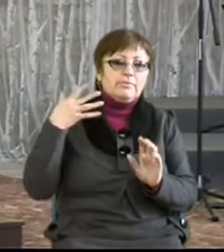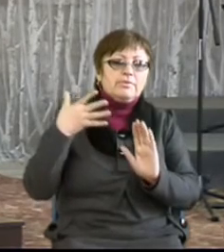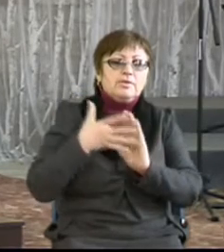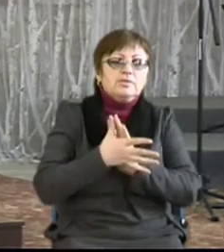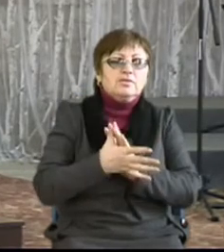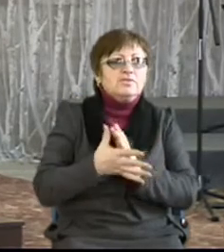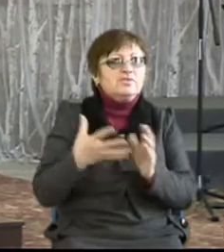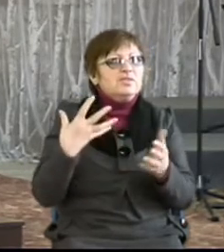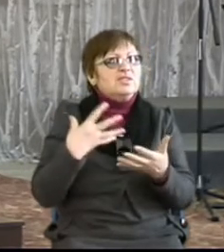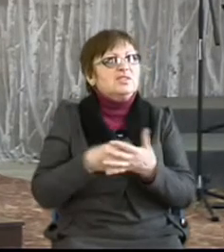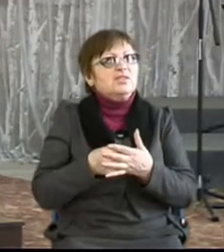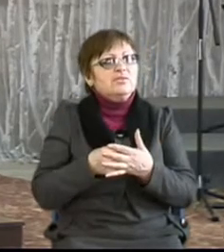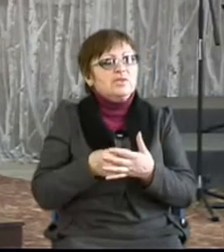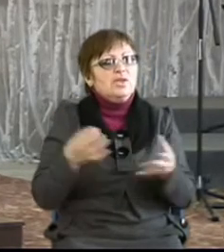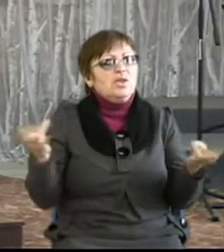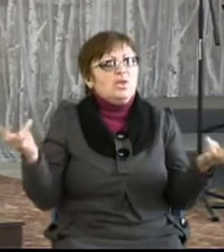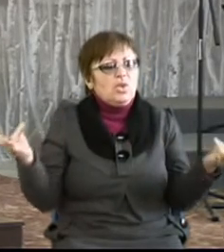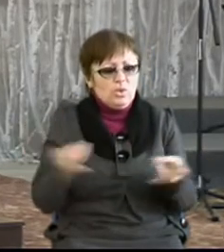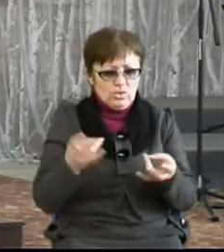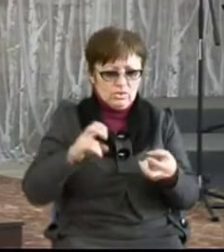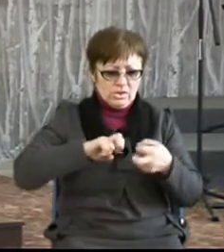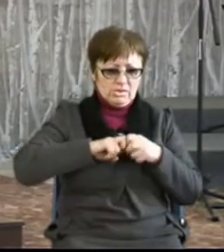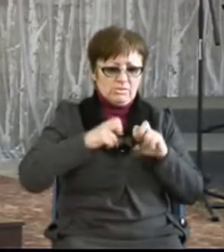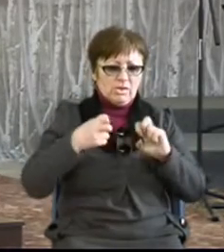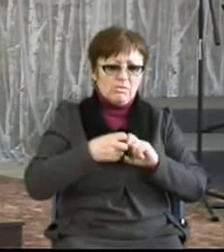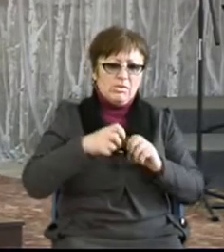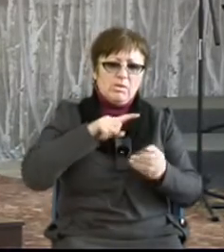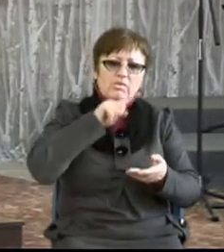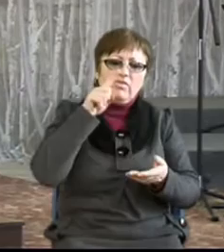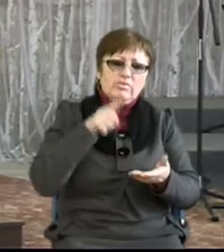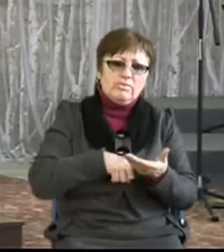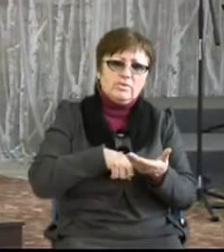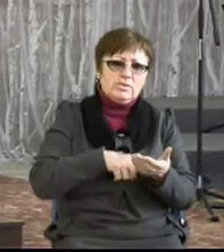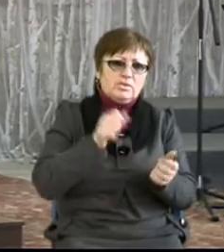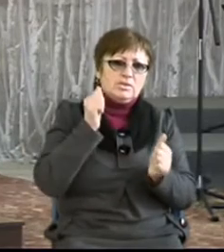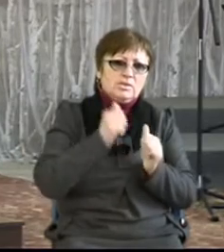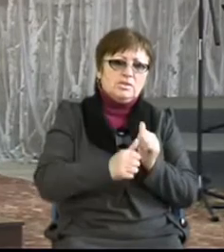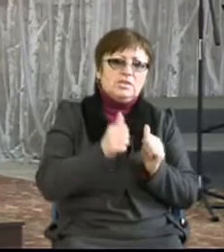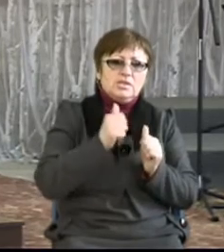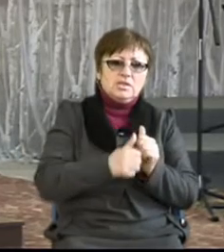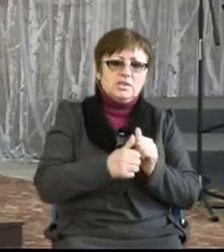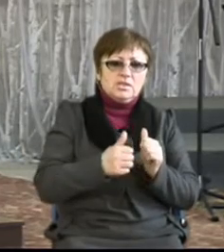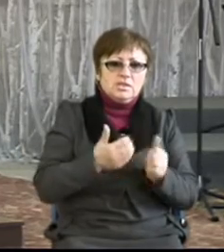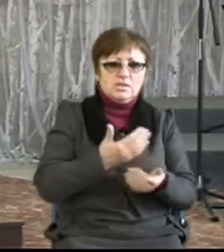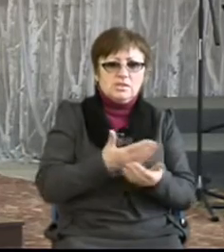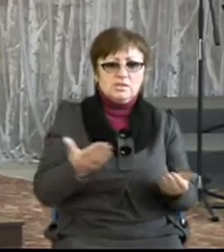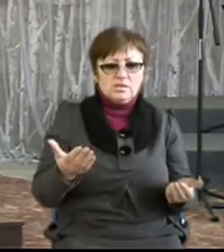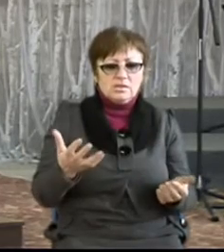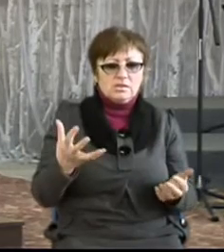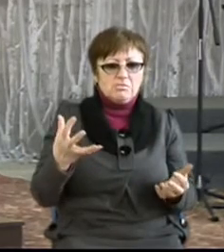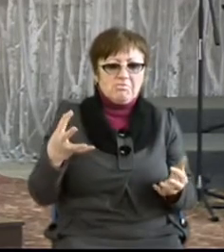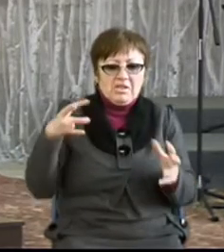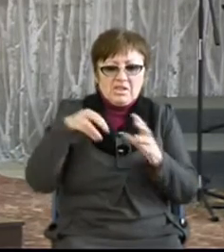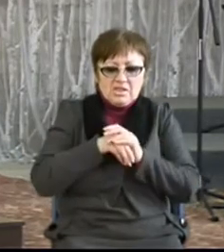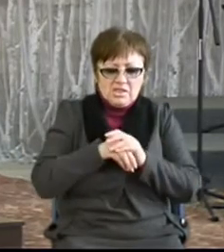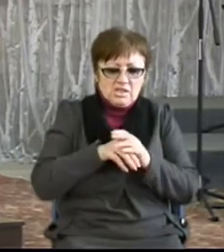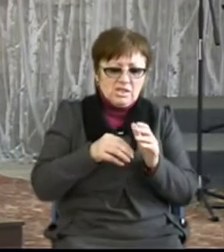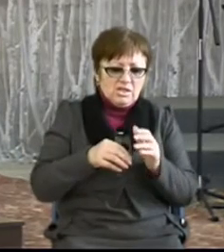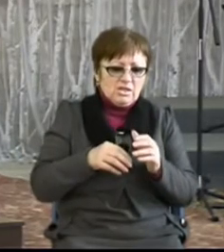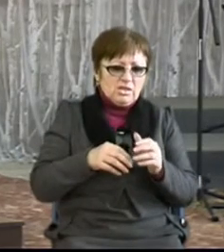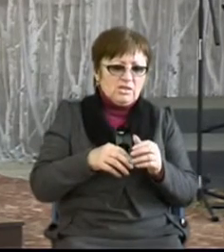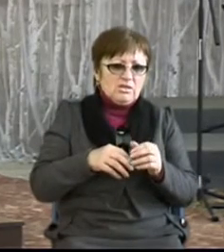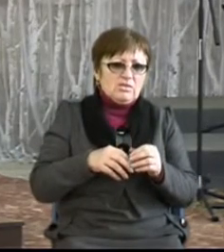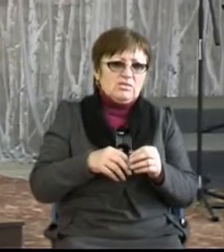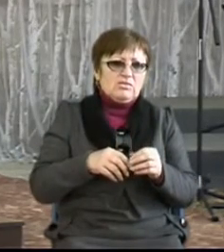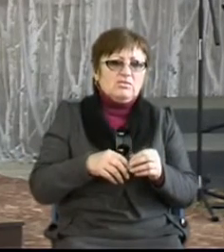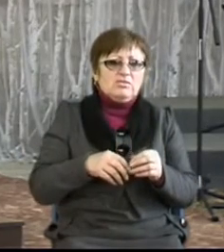погрузившись в свои, скажем так, нужды, проблемы, вопросы, настолько часто это нас как-то так поглощает, угнетает,